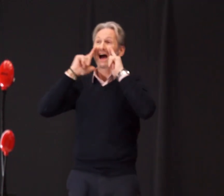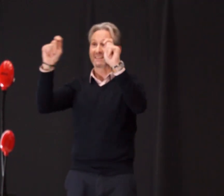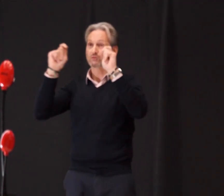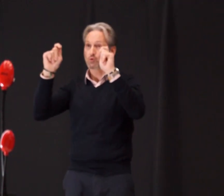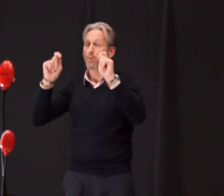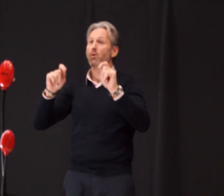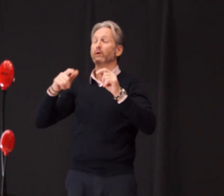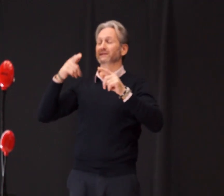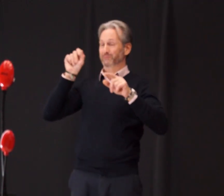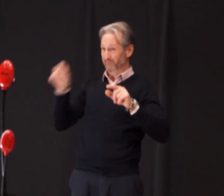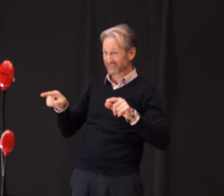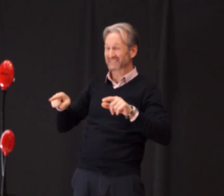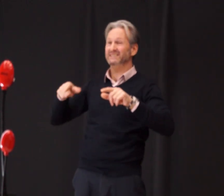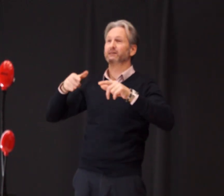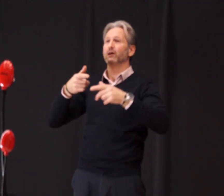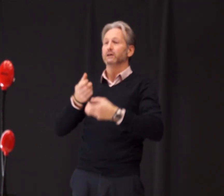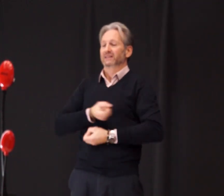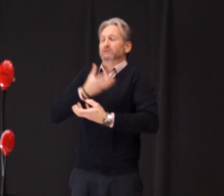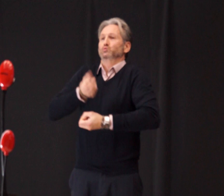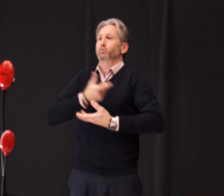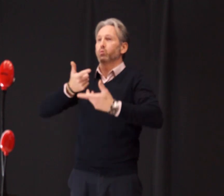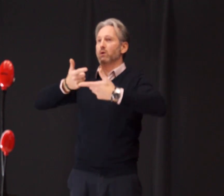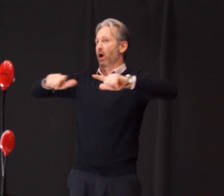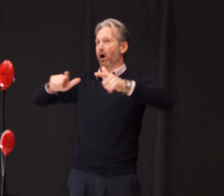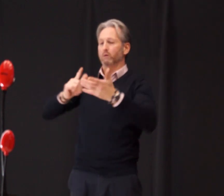Alors attention, ce que je viens de décrire sur la structure